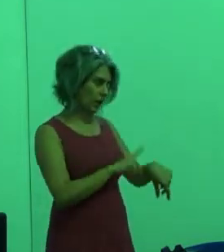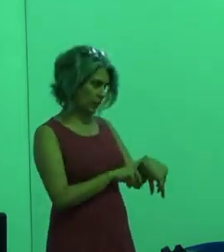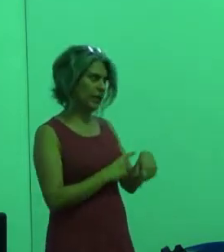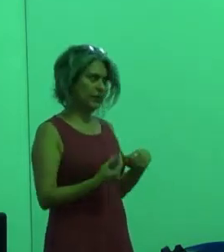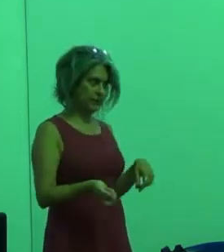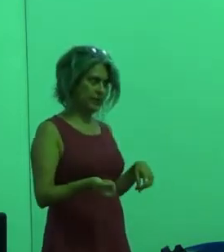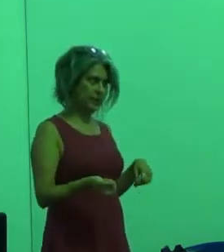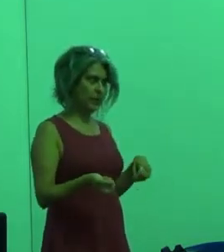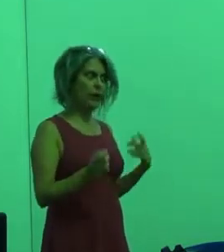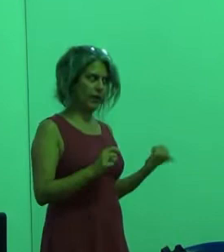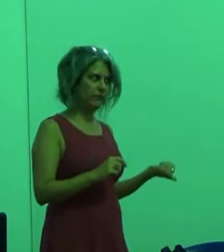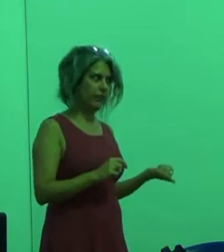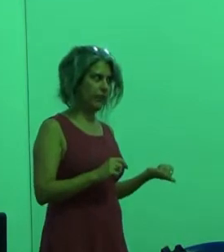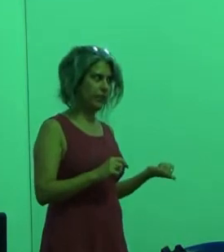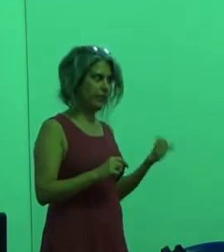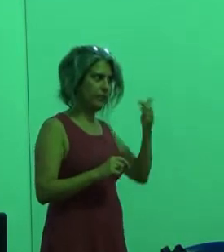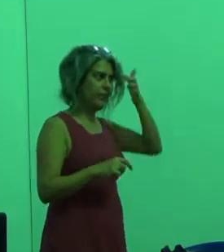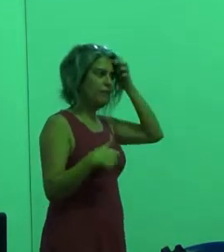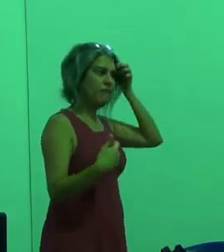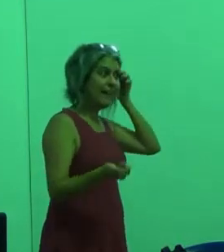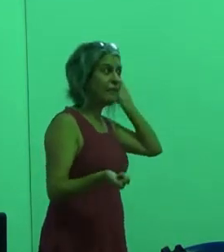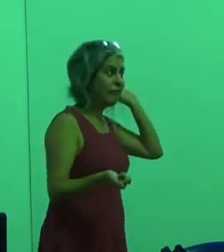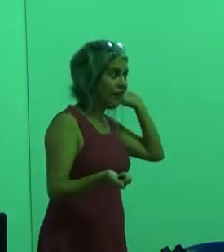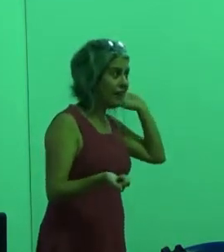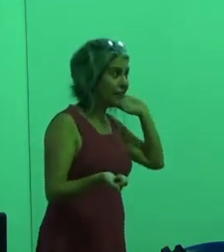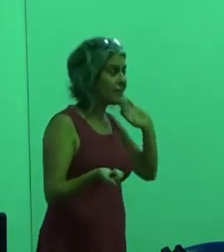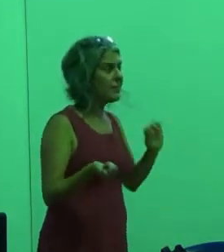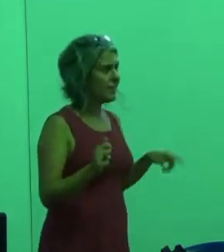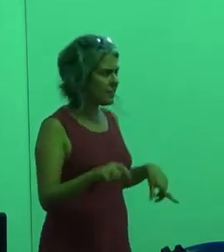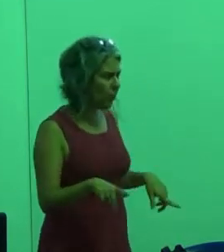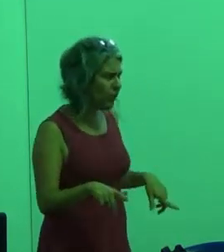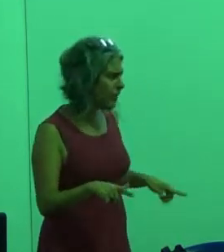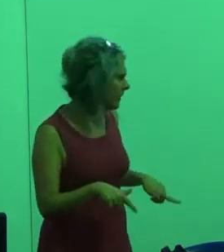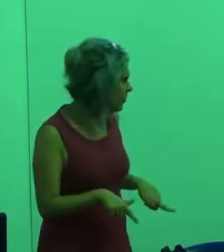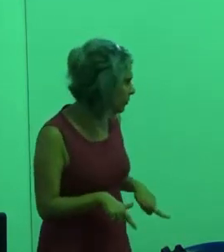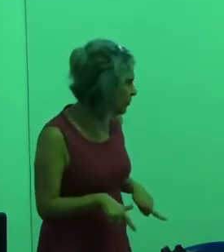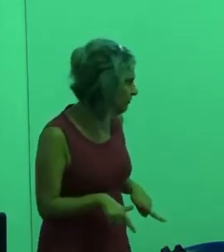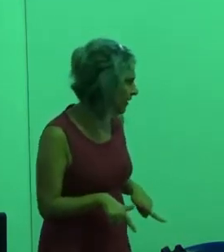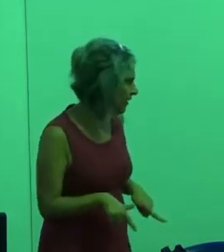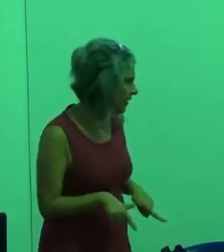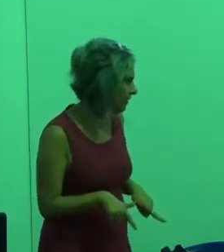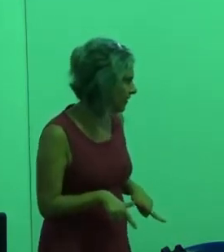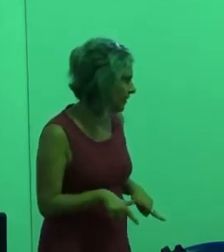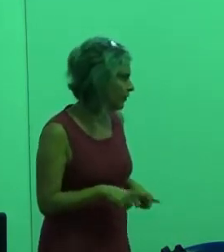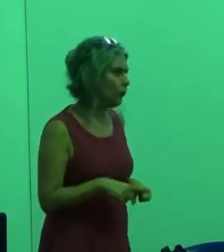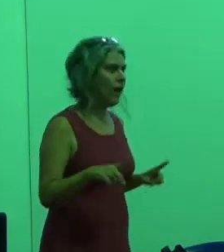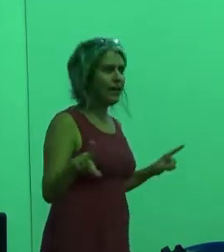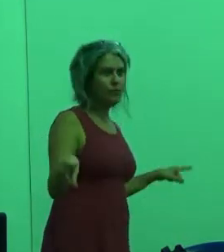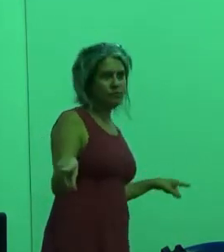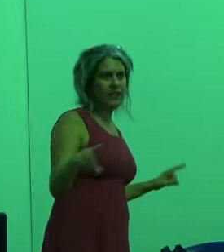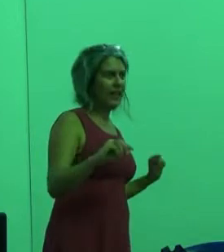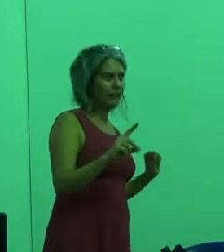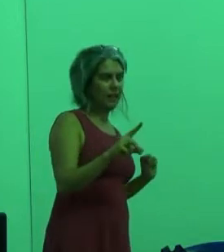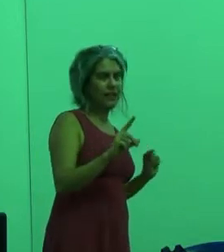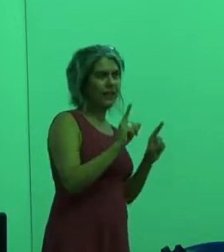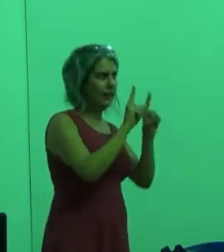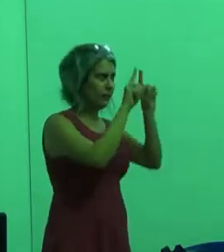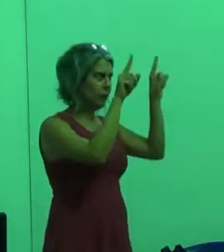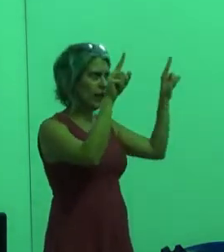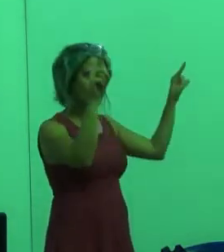É na televisão? Alguém vê? Vai em feiras? Expõe em que tipo de feira? Do lado da livraria? Do lado de